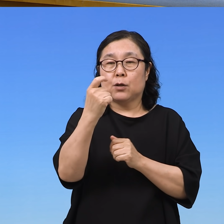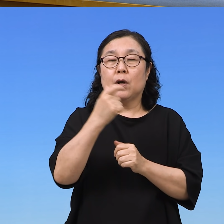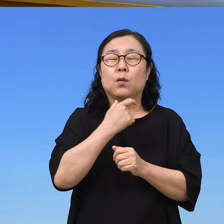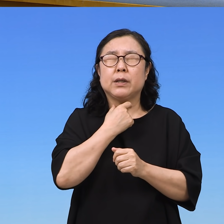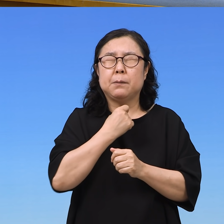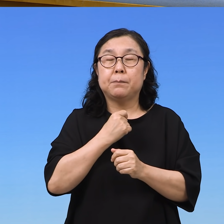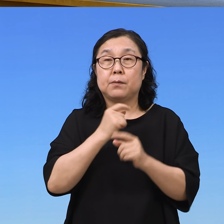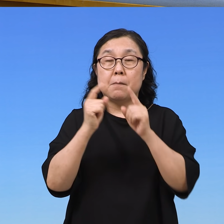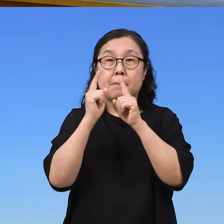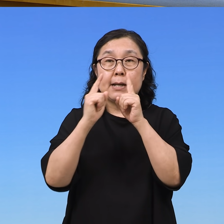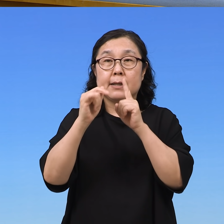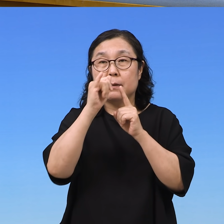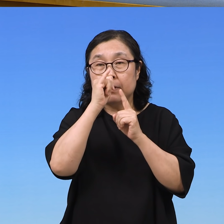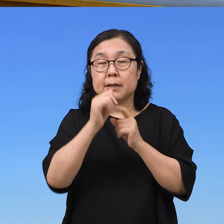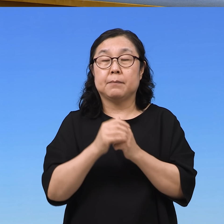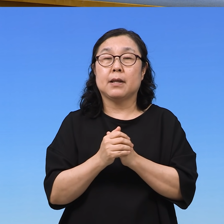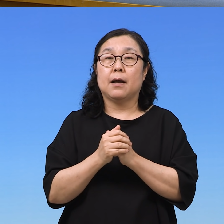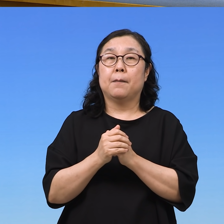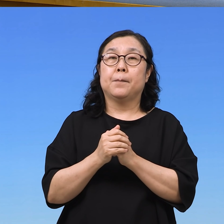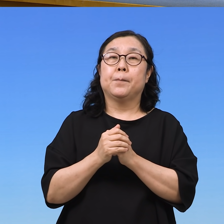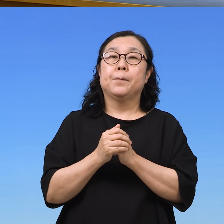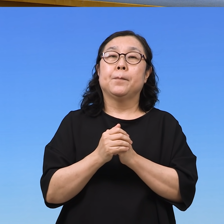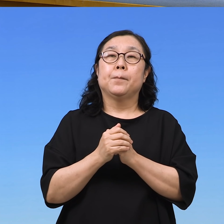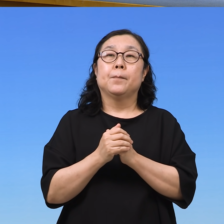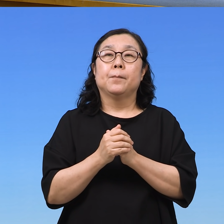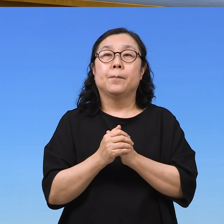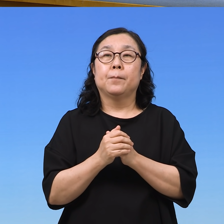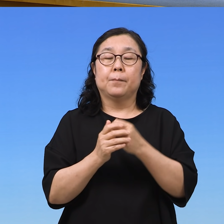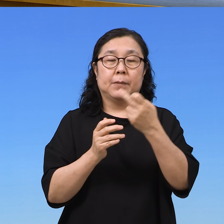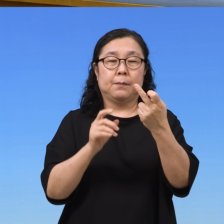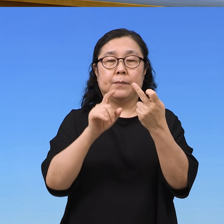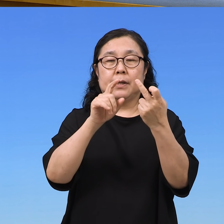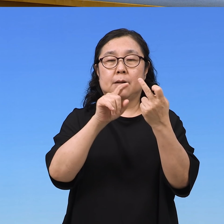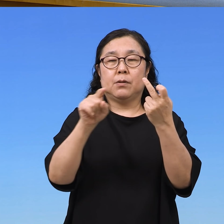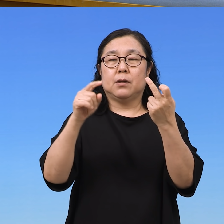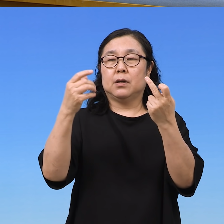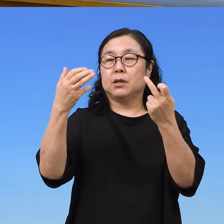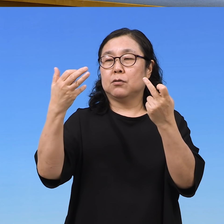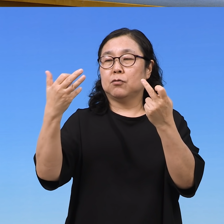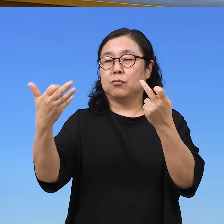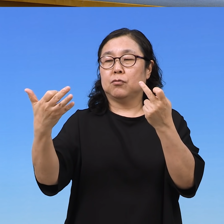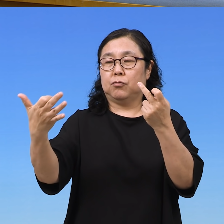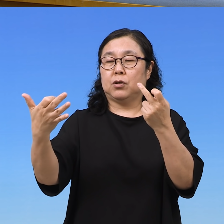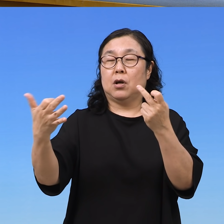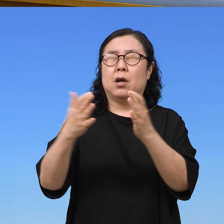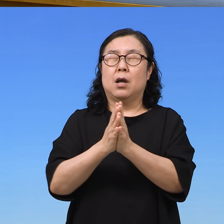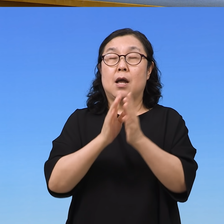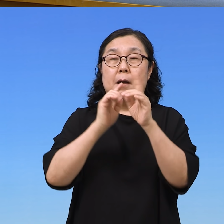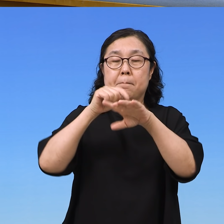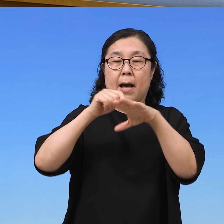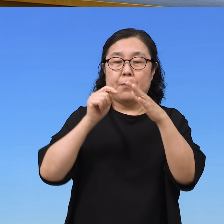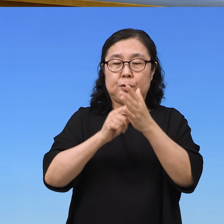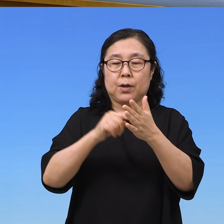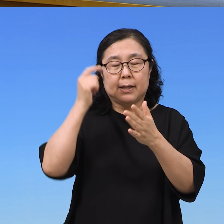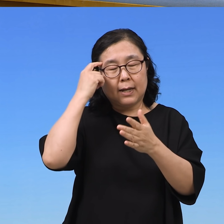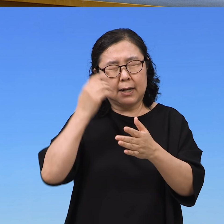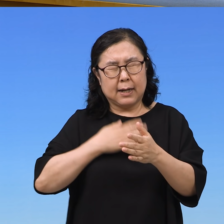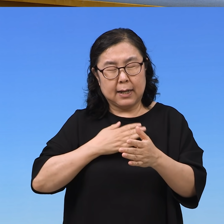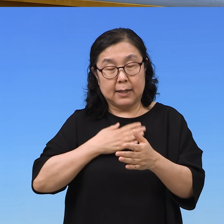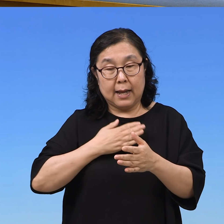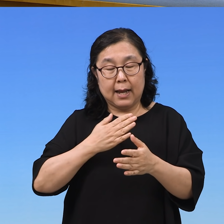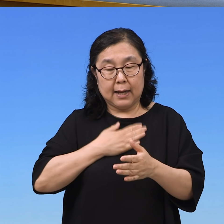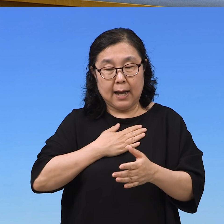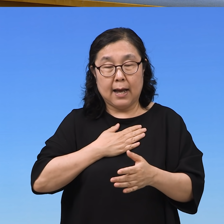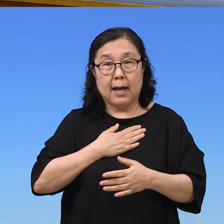글씨로 표현했는데요, 반복되는 이 굵은 글씨를 한번 보십시오. 17절부터 19절입니다. 심중에 생각하여